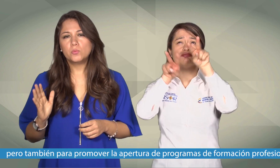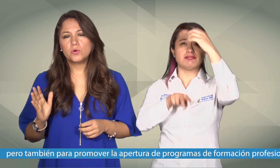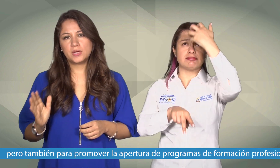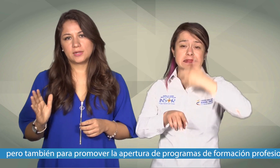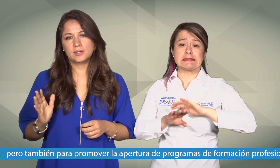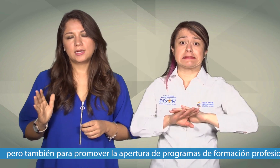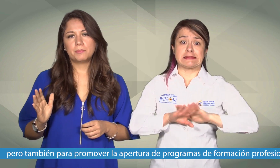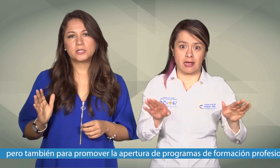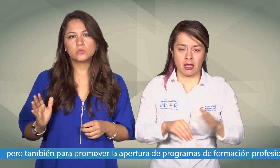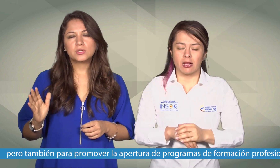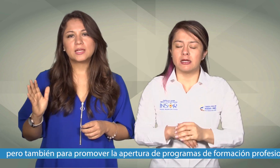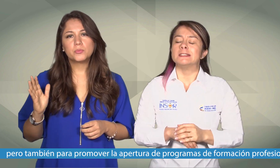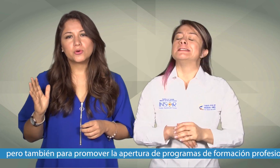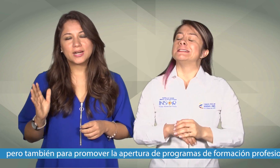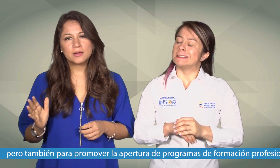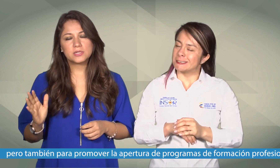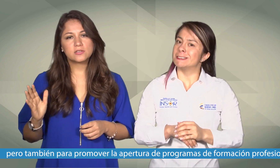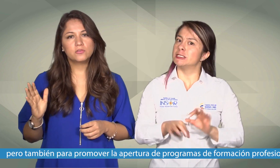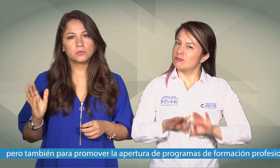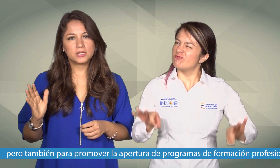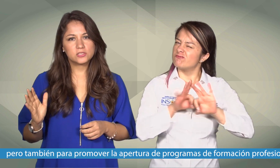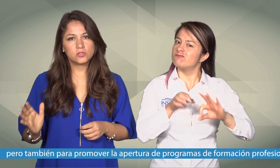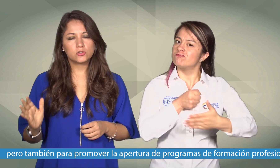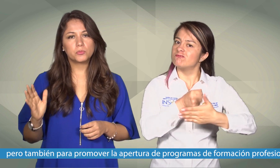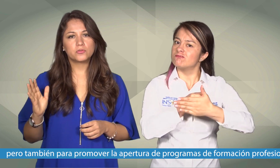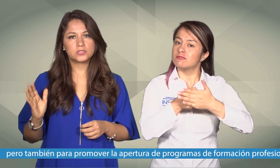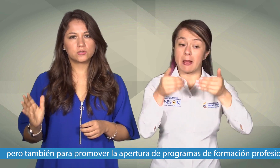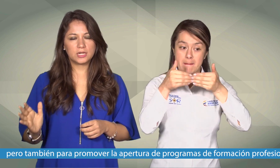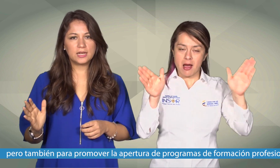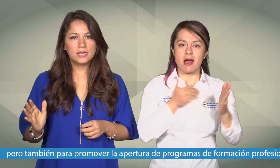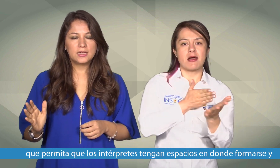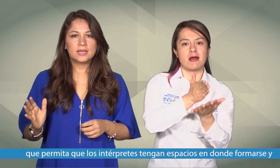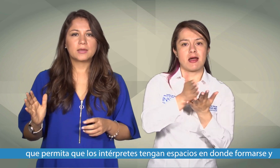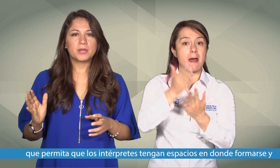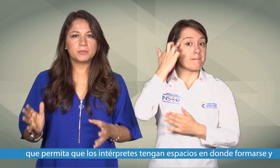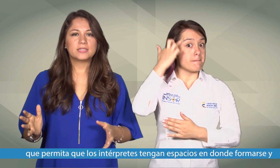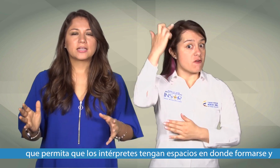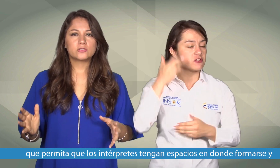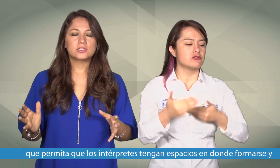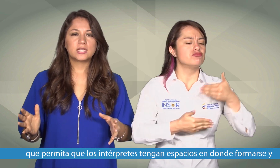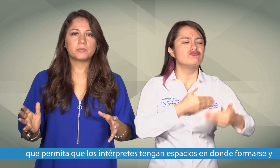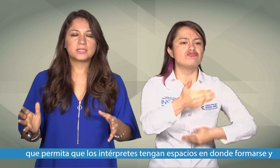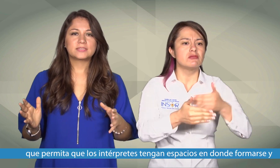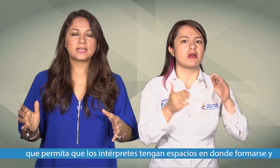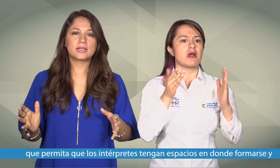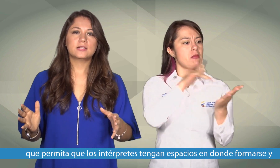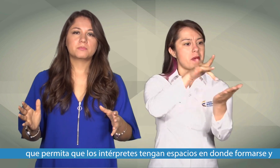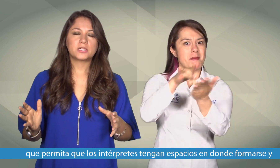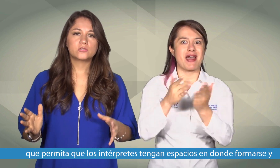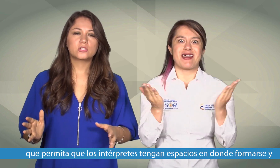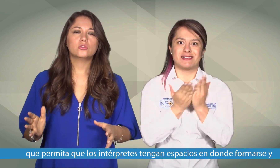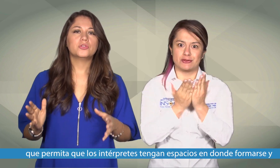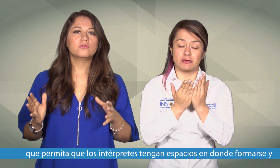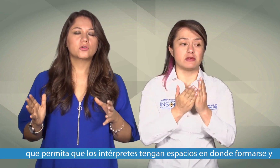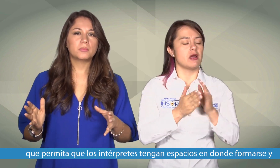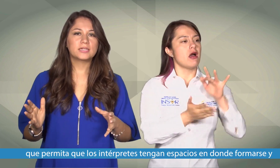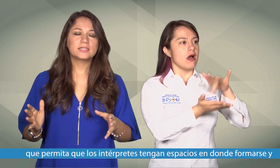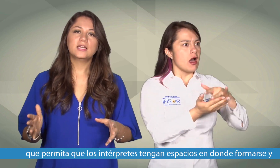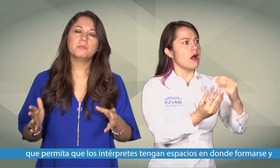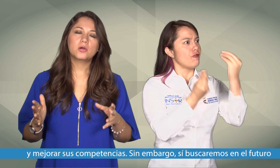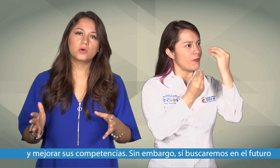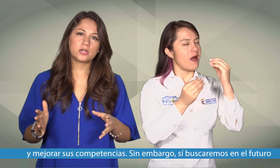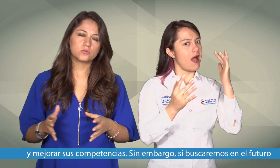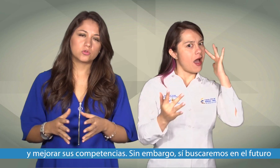para promover la apertura de programas de formación profesional que permita que los intérpretes tengan espacios en donde